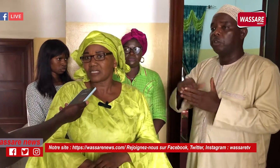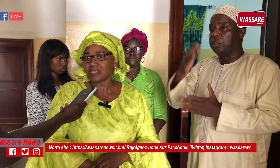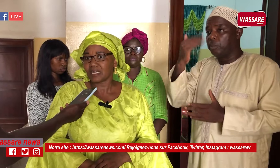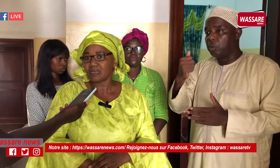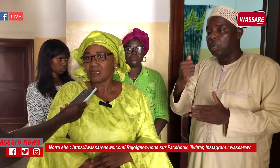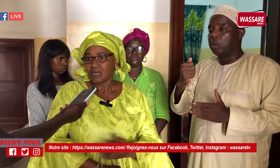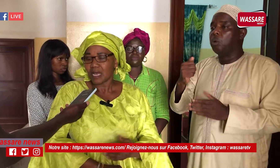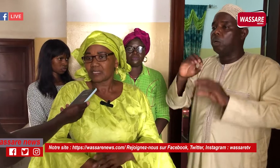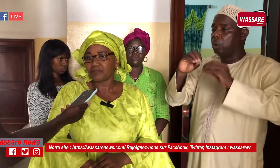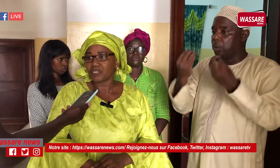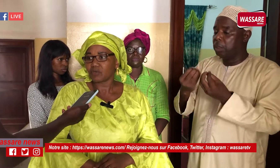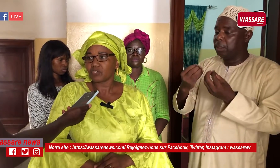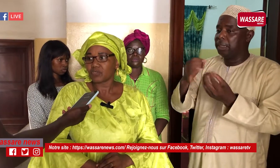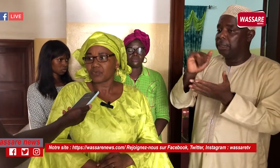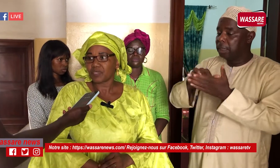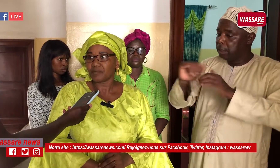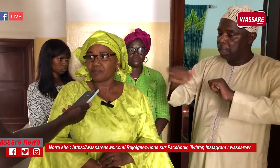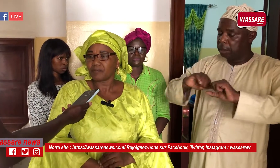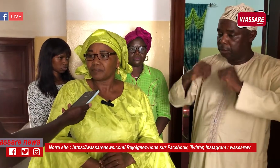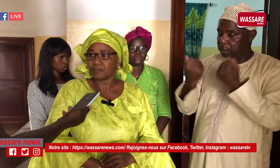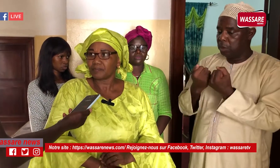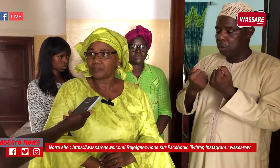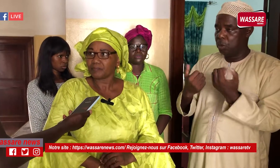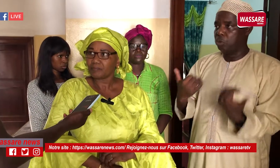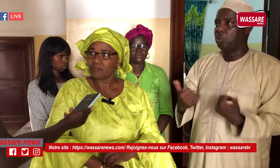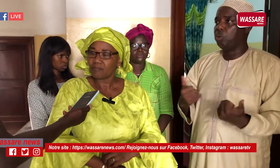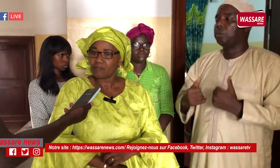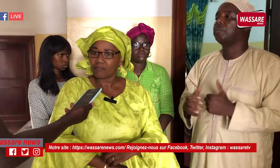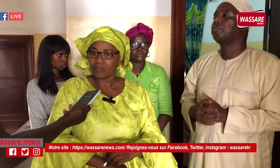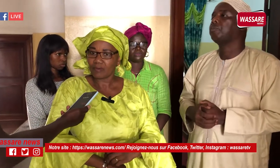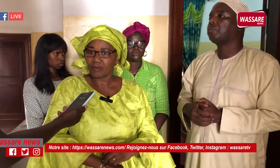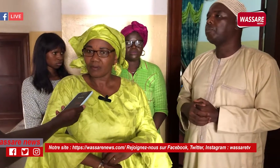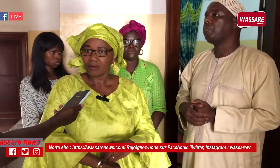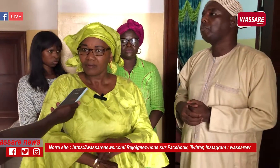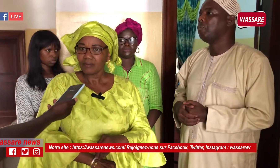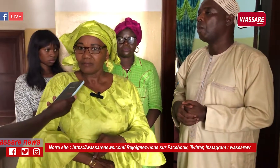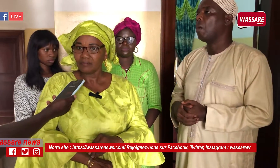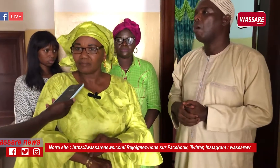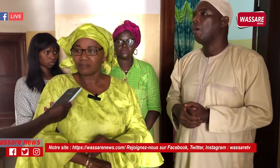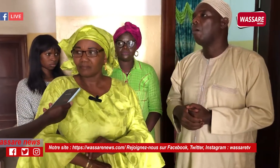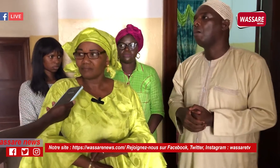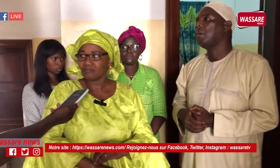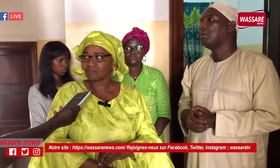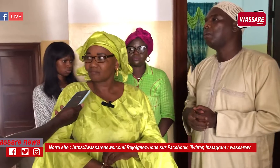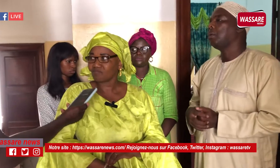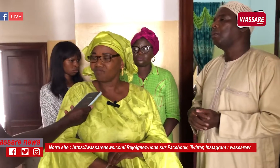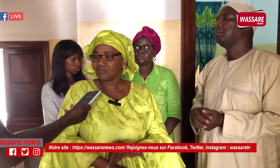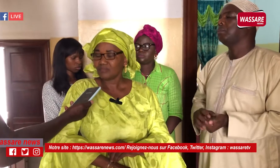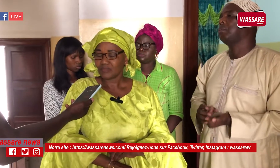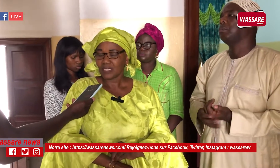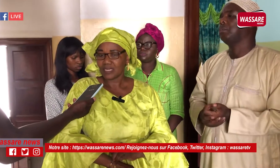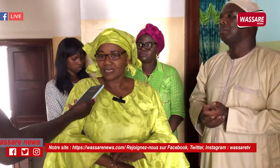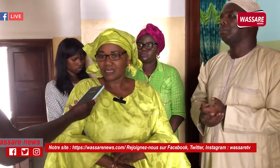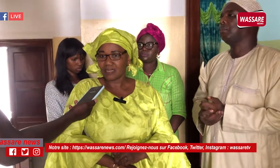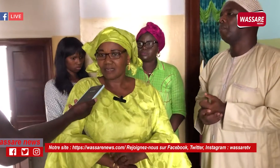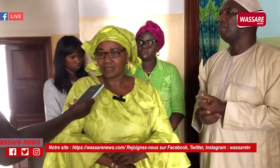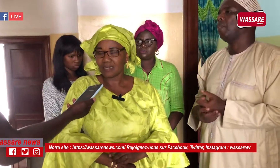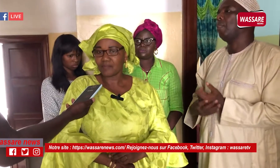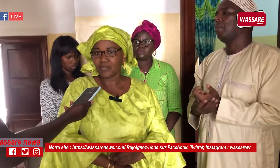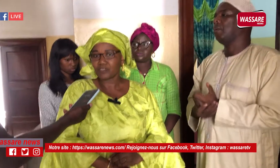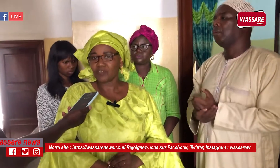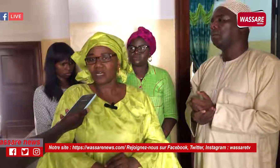a organisé cette activité aujourd'hui. Votre dernier mot, des personnes à remercier, à lancer par rapport à...